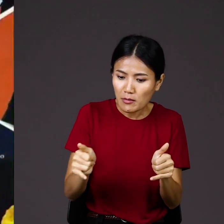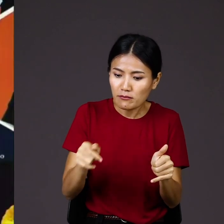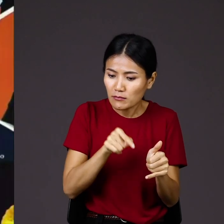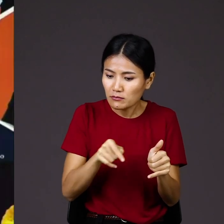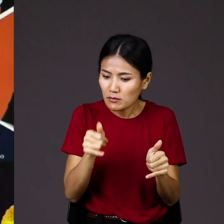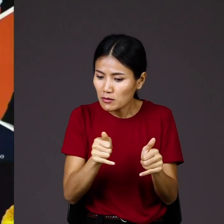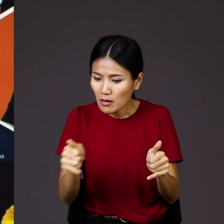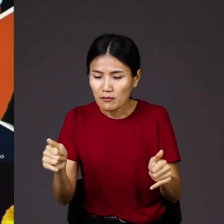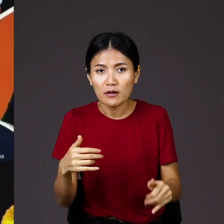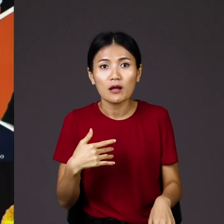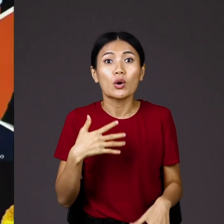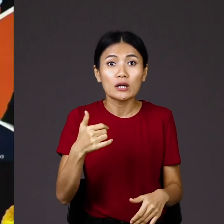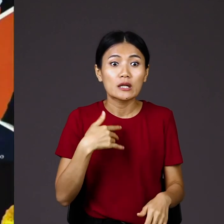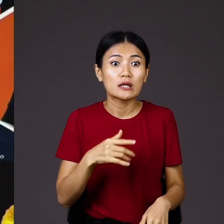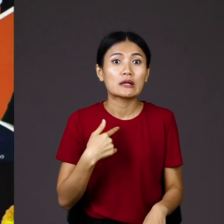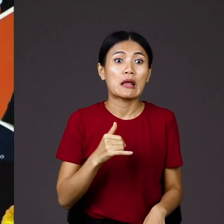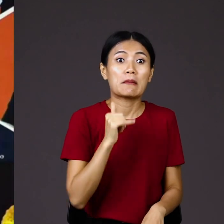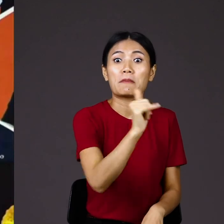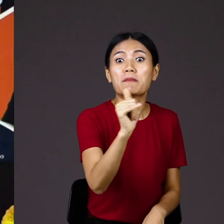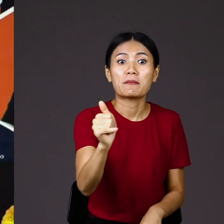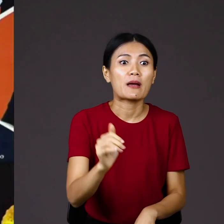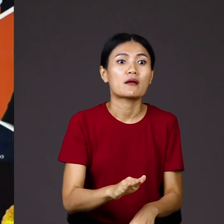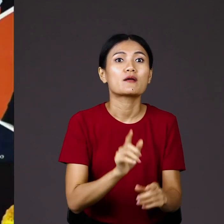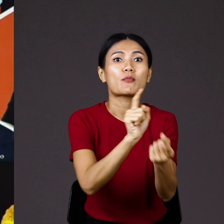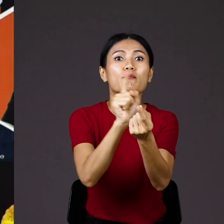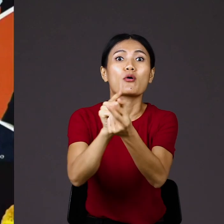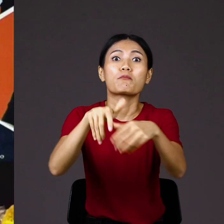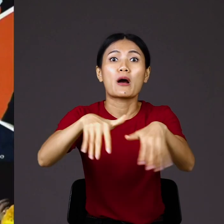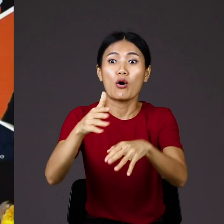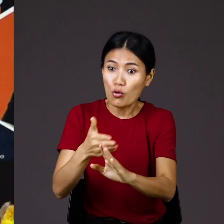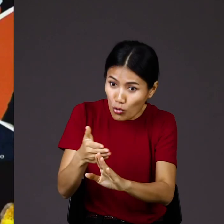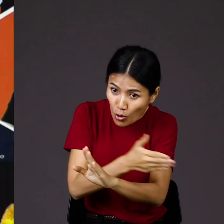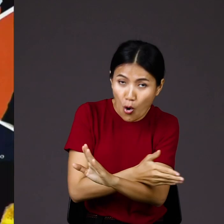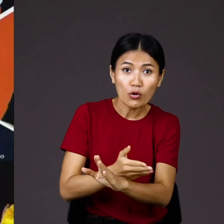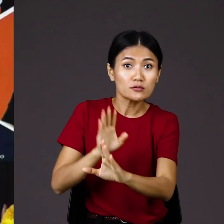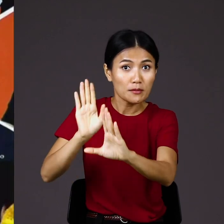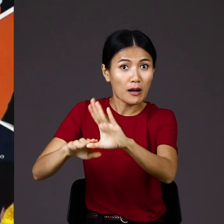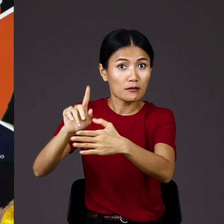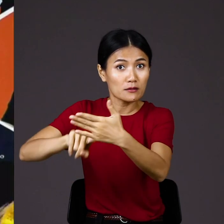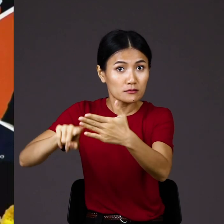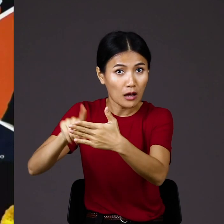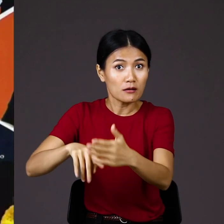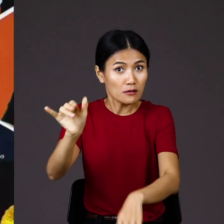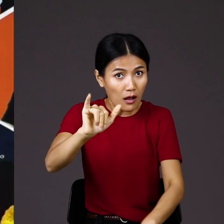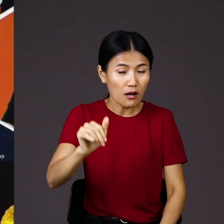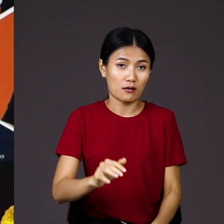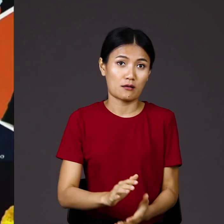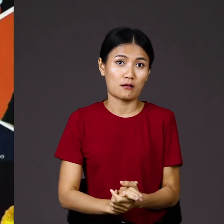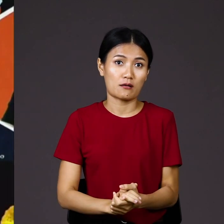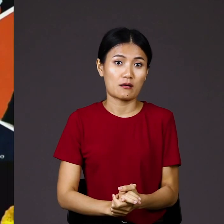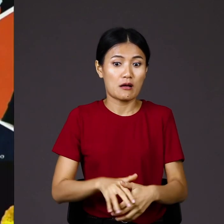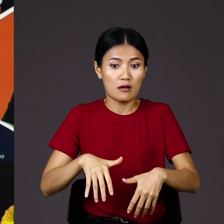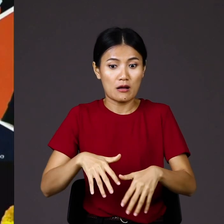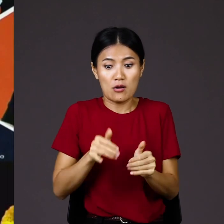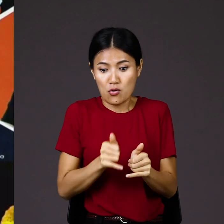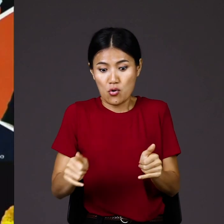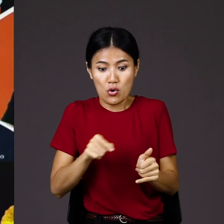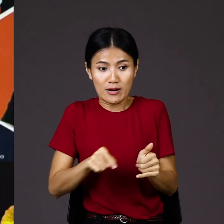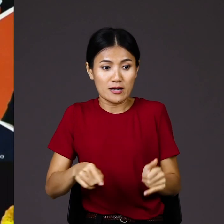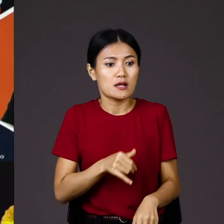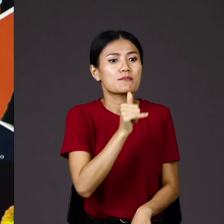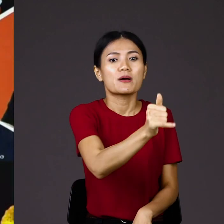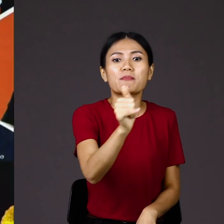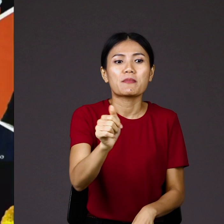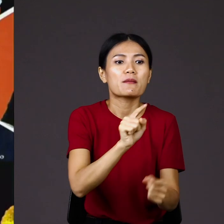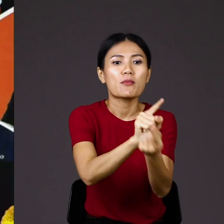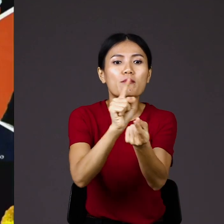นี้ที่ยืนอยู่ข้างหลังผมนี่เดินเคาะประตูบ้านคนตั้งแต่ก่อนรับสมัครเลือกตั้งอีกนะครับเดินเคาะกันทุกวันทุกวัน